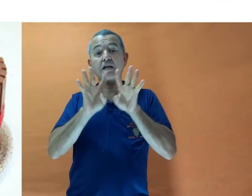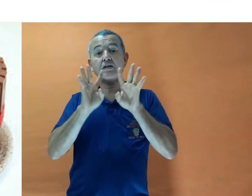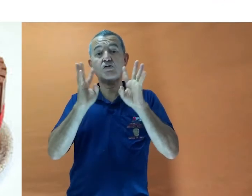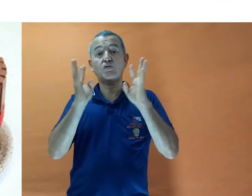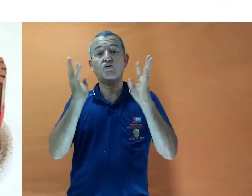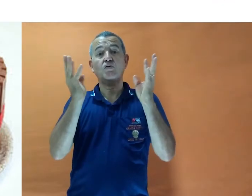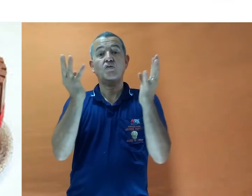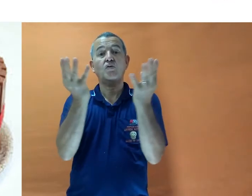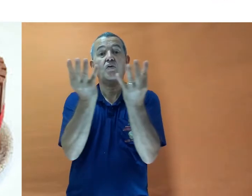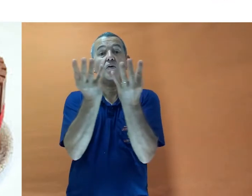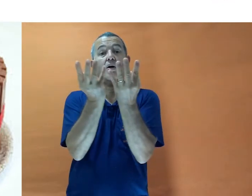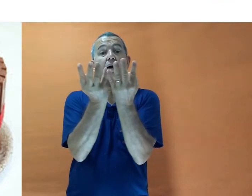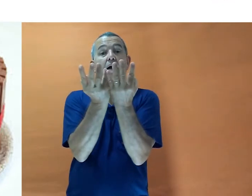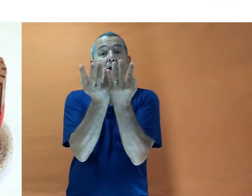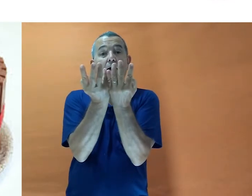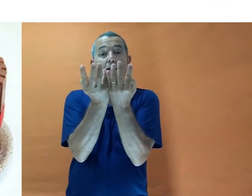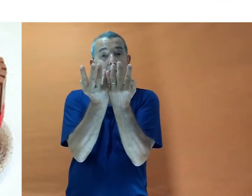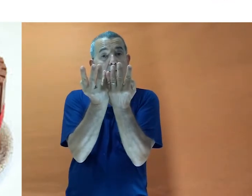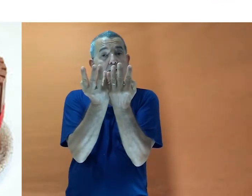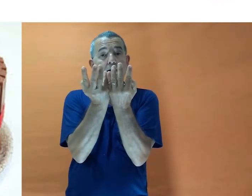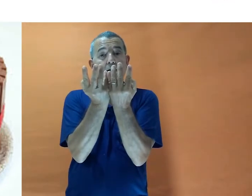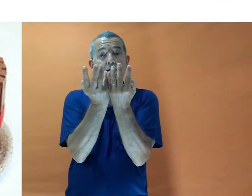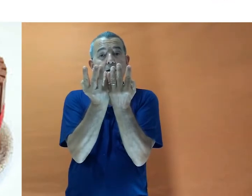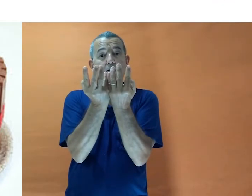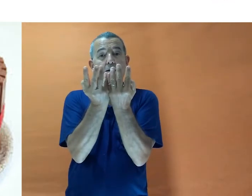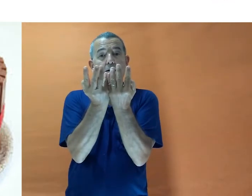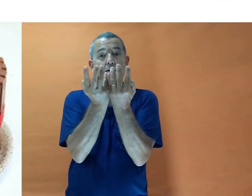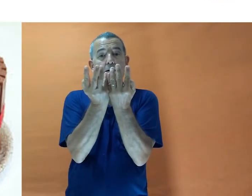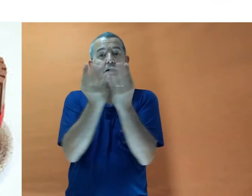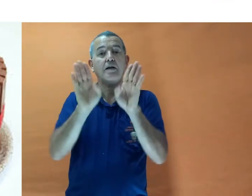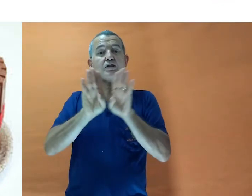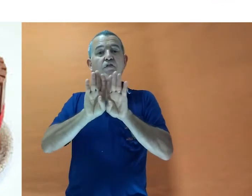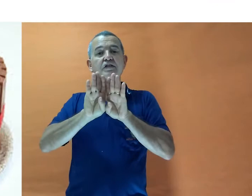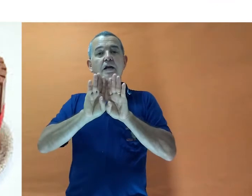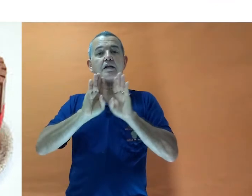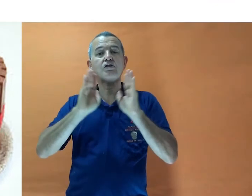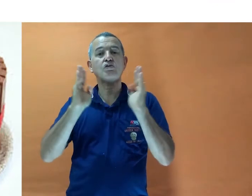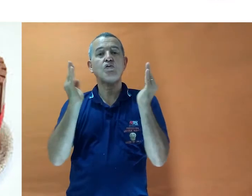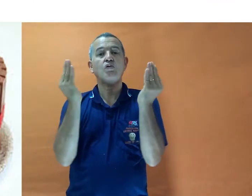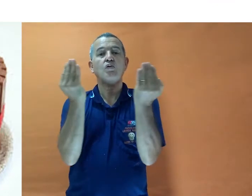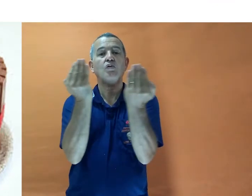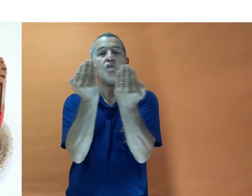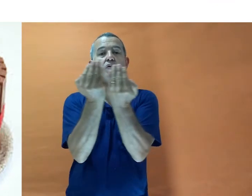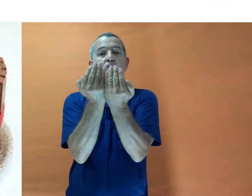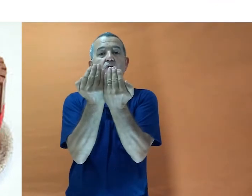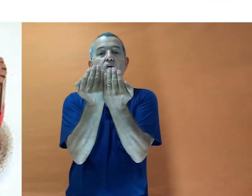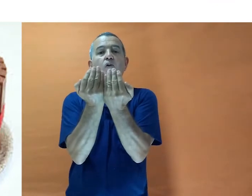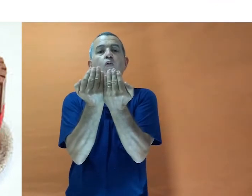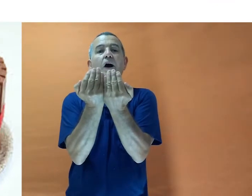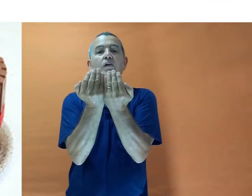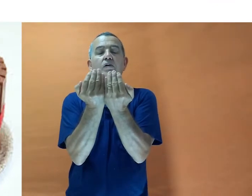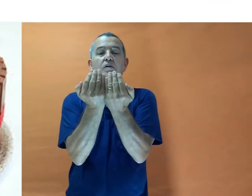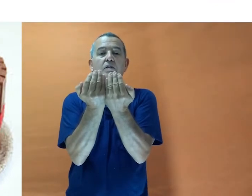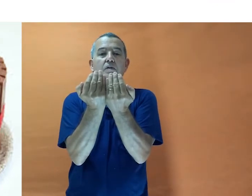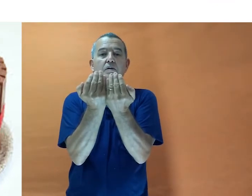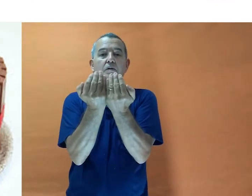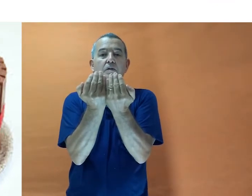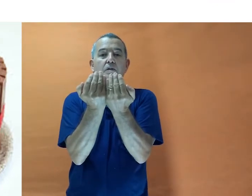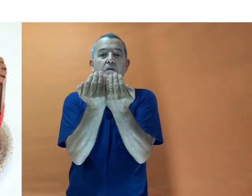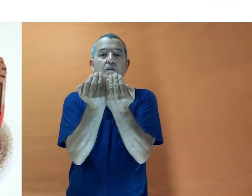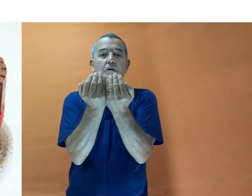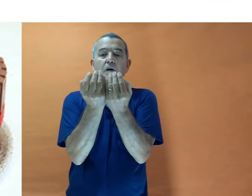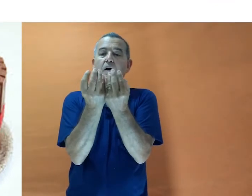Se eu fizer isto, atende. E se eu fizer isto,